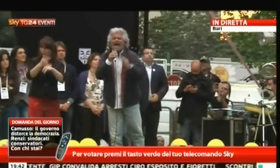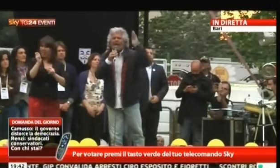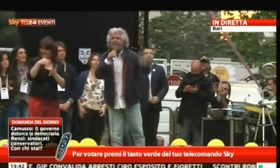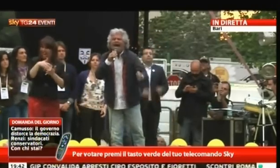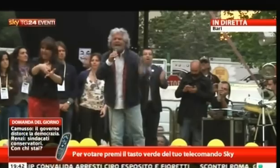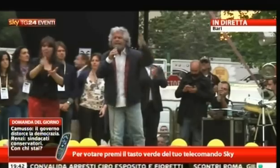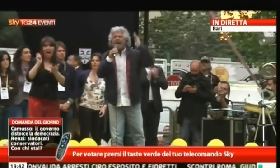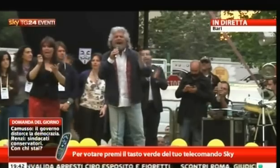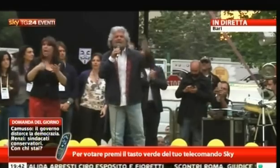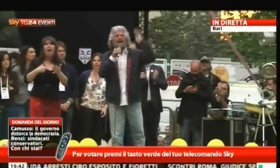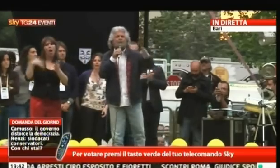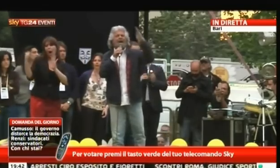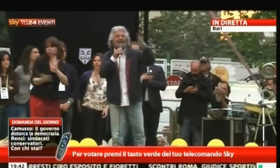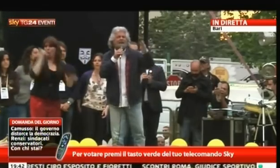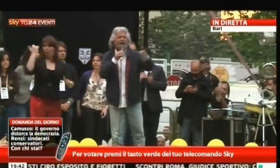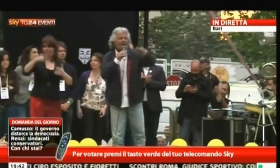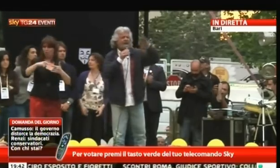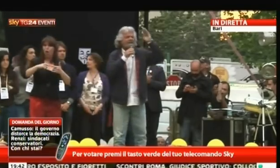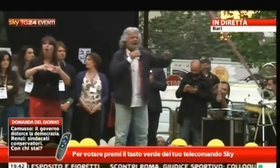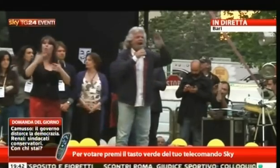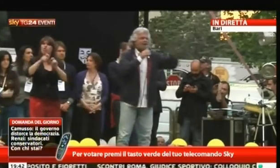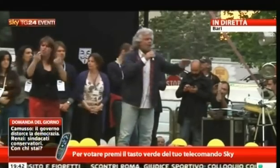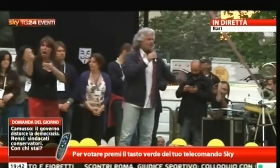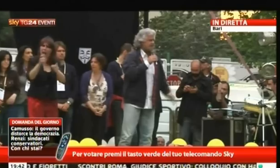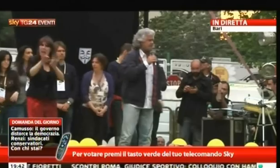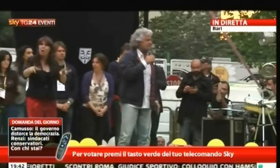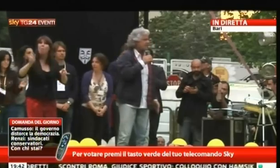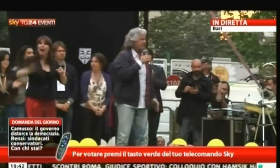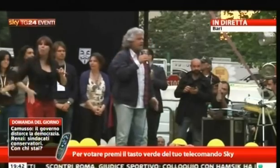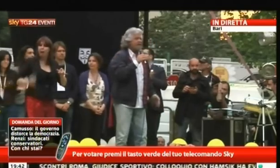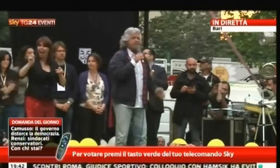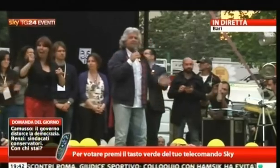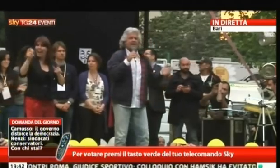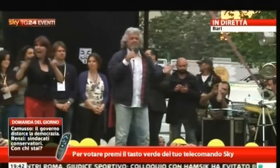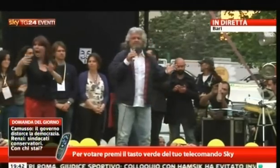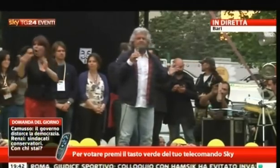un giornale lo fai, pagato dai tuoi lettori, se no chiudi!